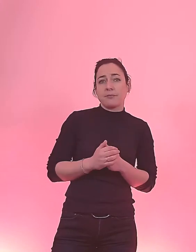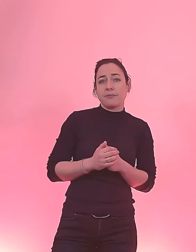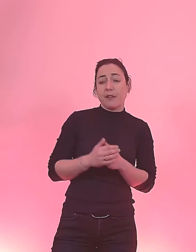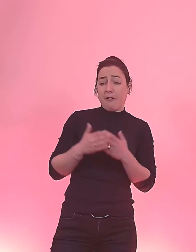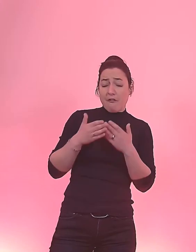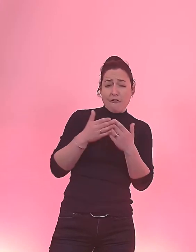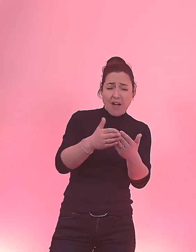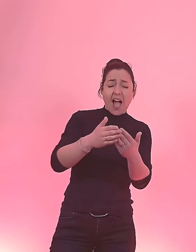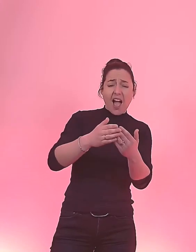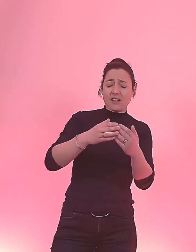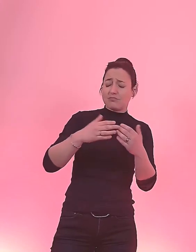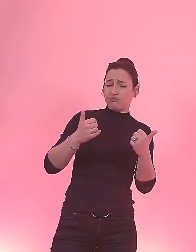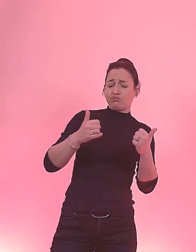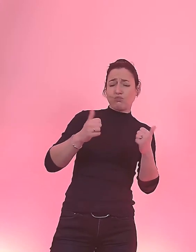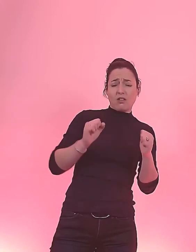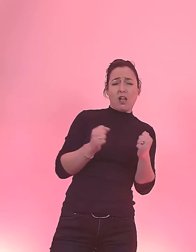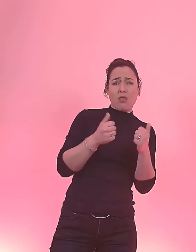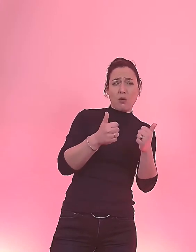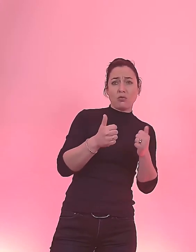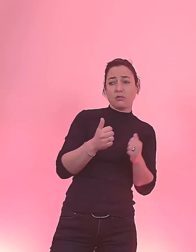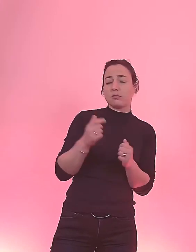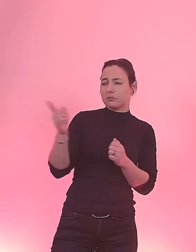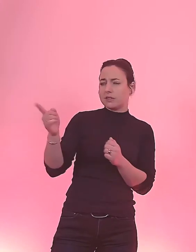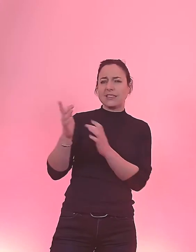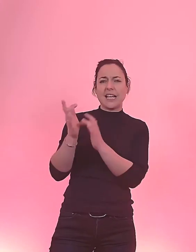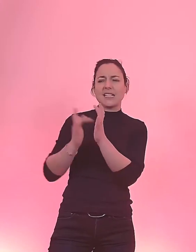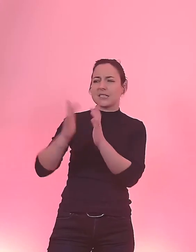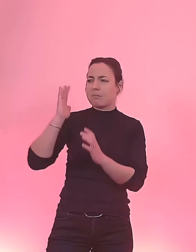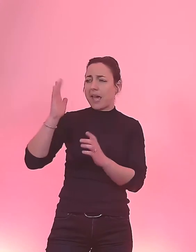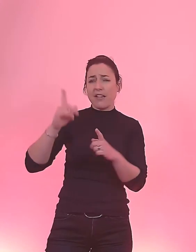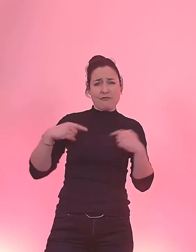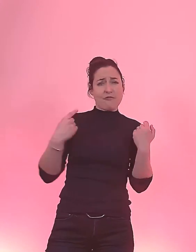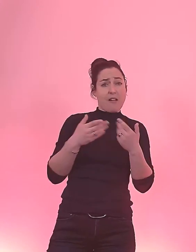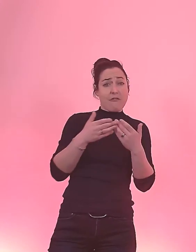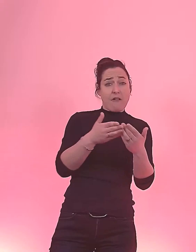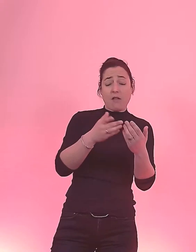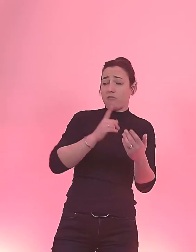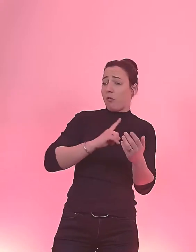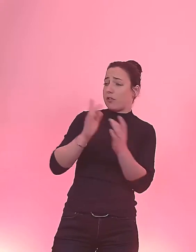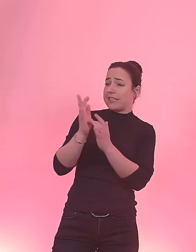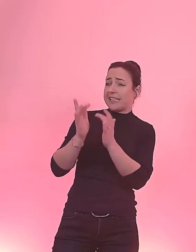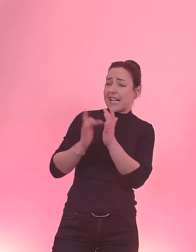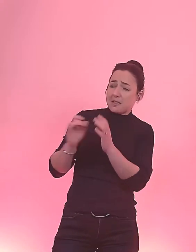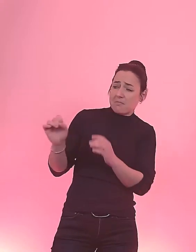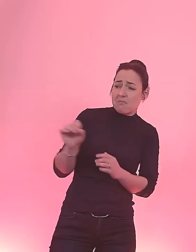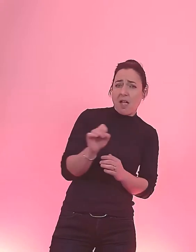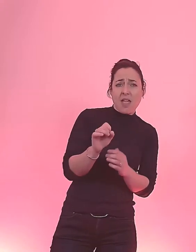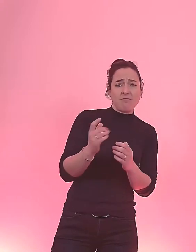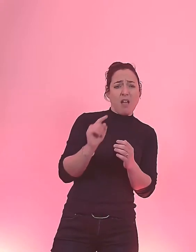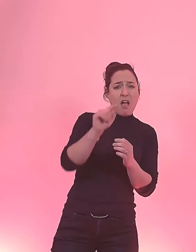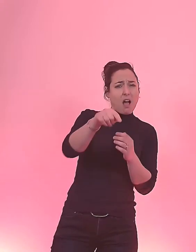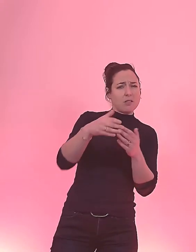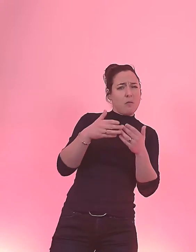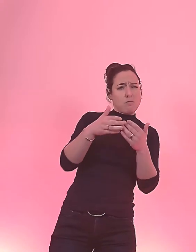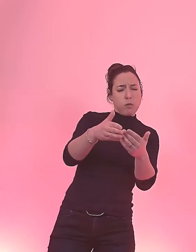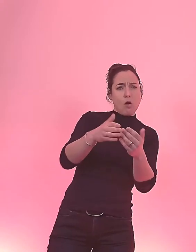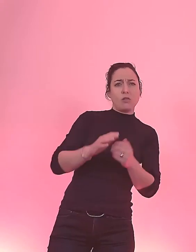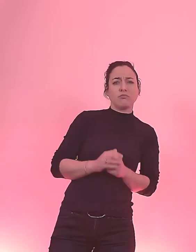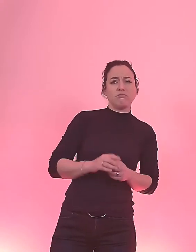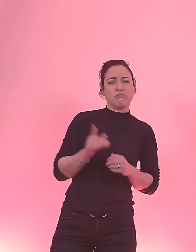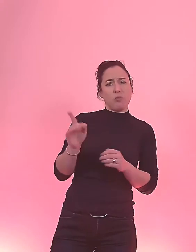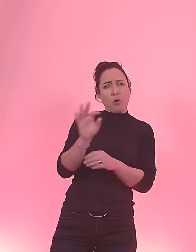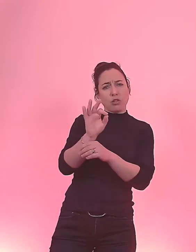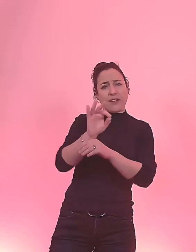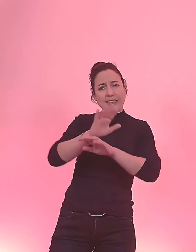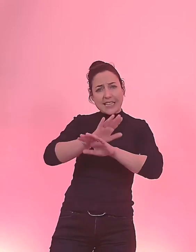spreker dat doet jezus mijn vader dat doen wij tussen bijnamen jezus mij zoals hij daar zat achter in de boot en haar was kwamen ze onderwijs